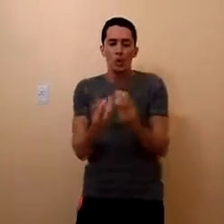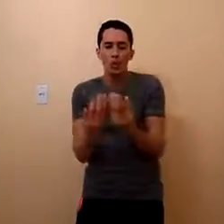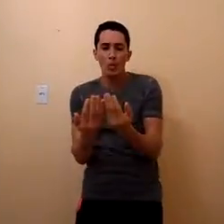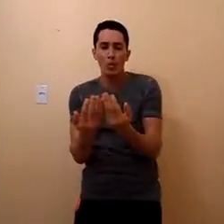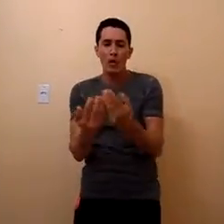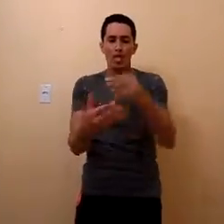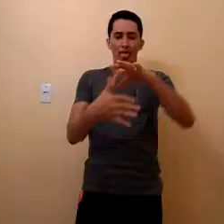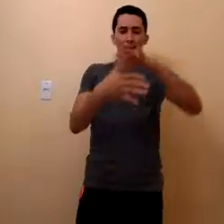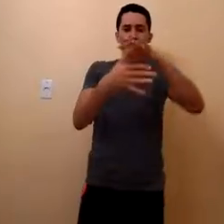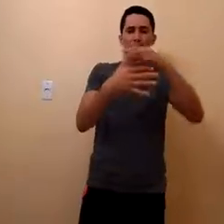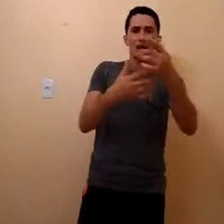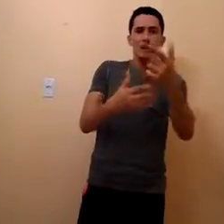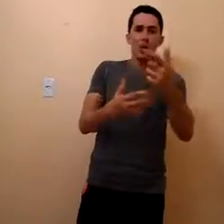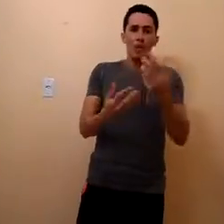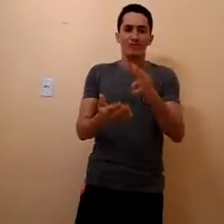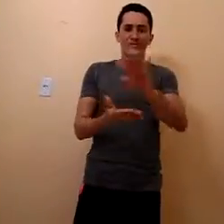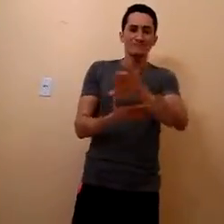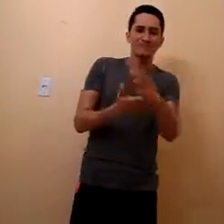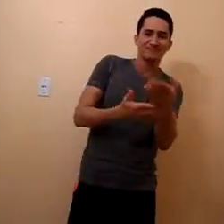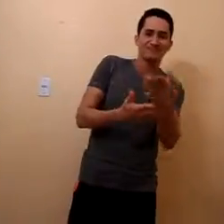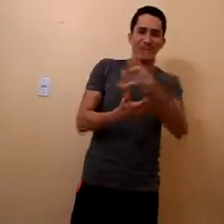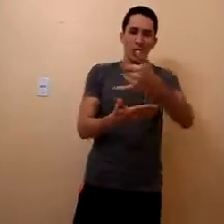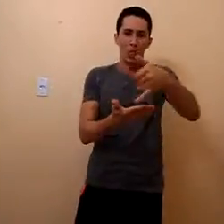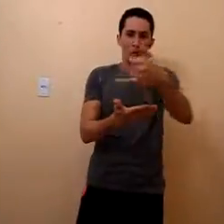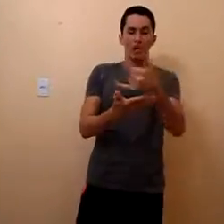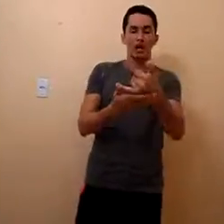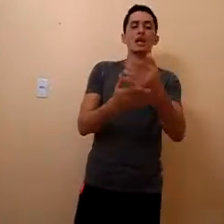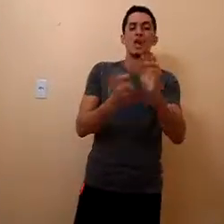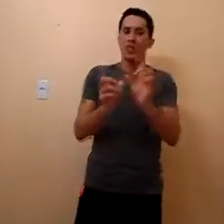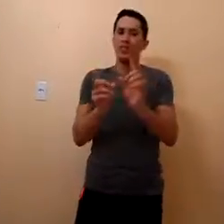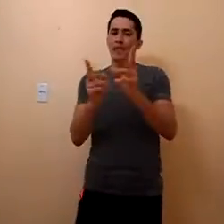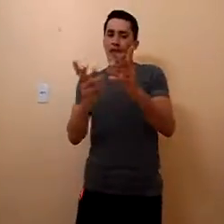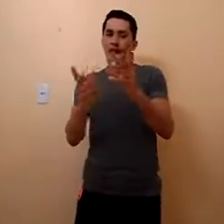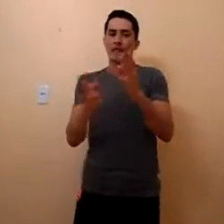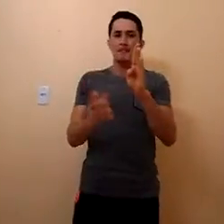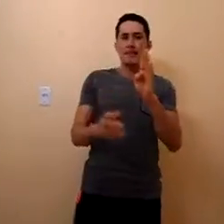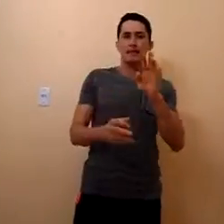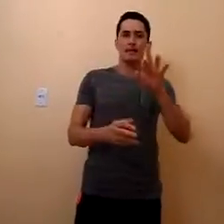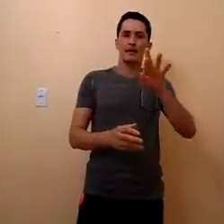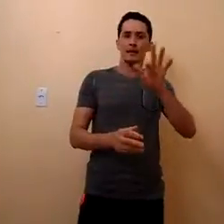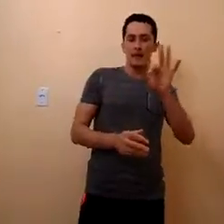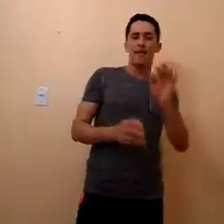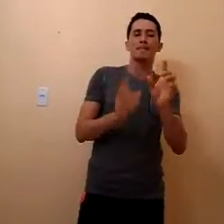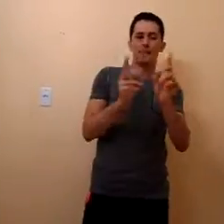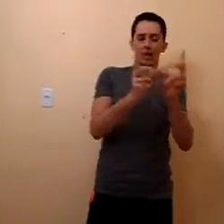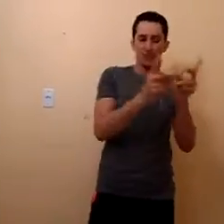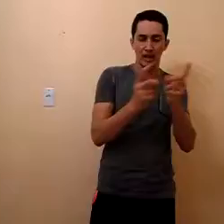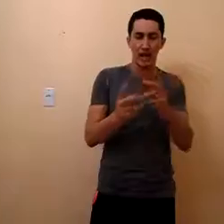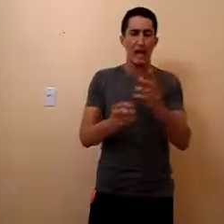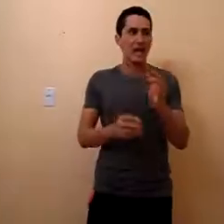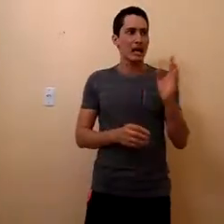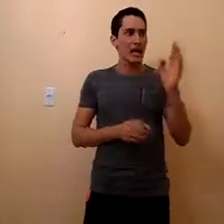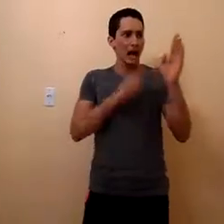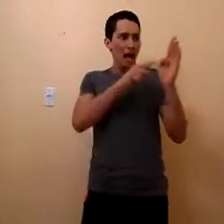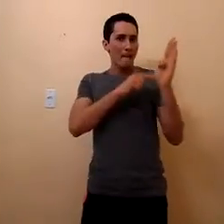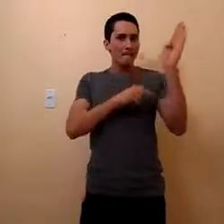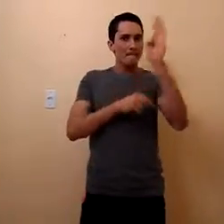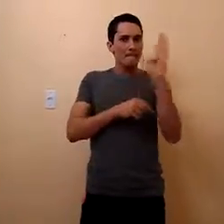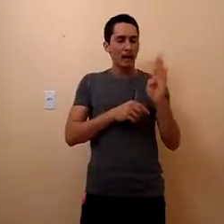ou fritura. E ontem tinha autorizado a BRF a retomar exportações. O Brasil é o maior exportador de carne de frango